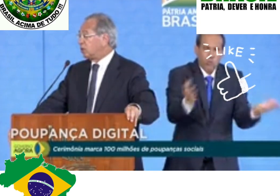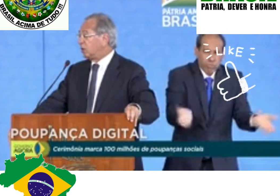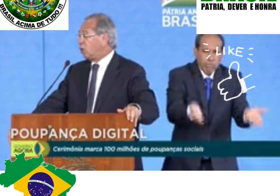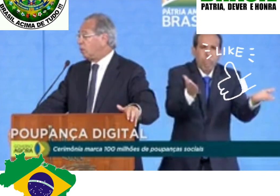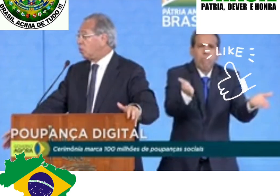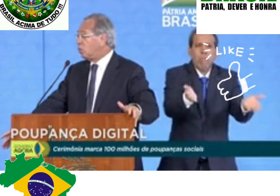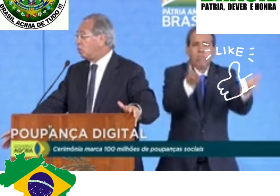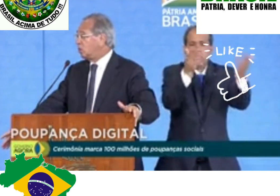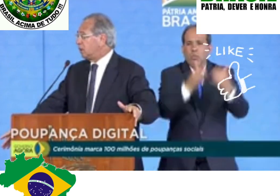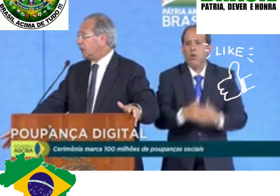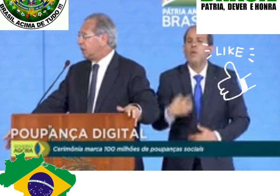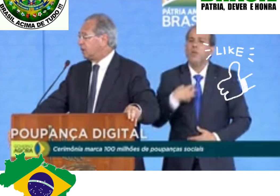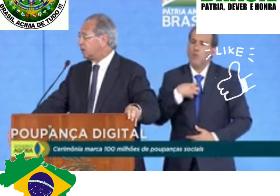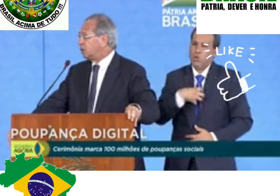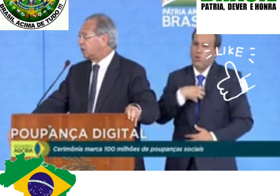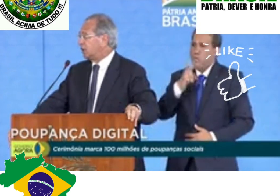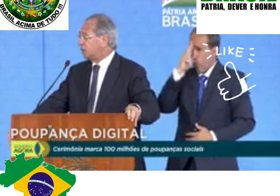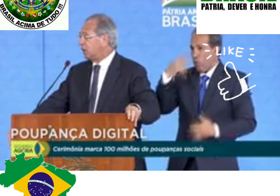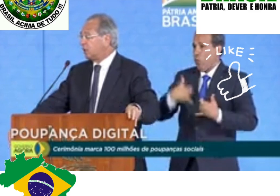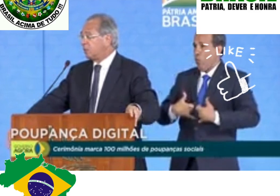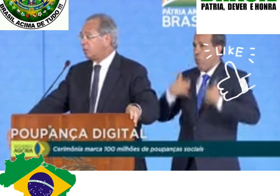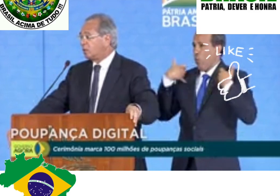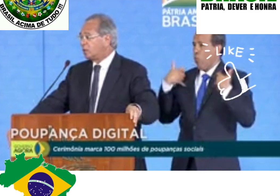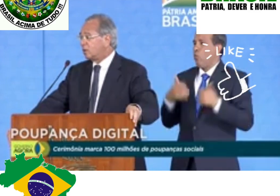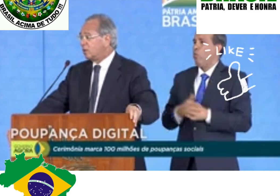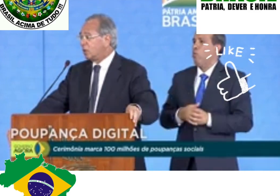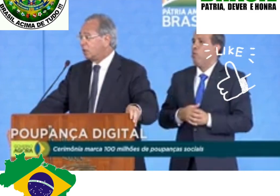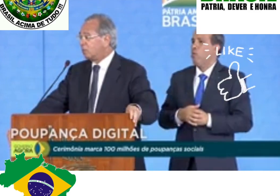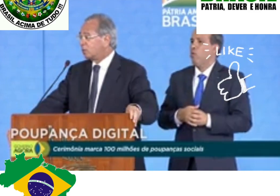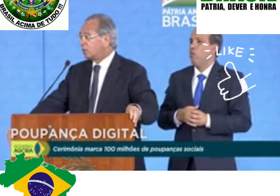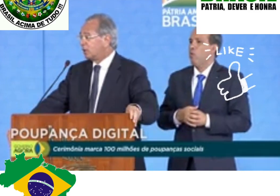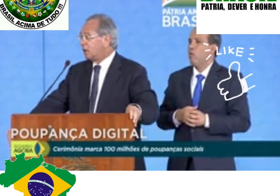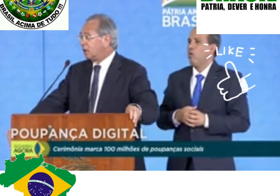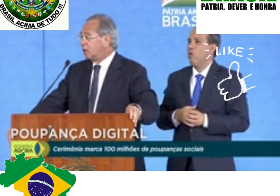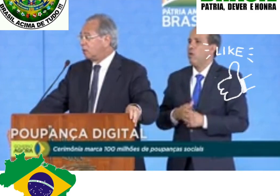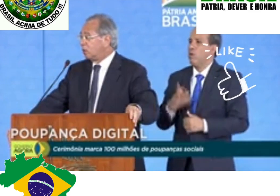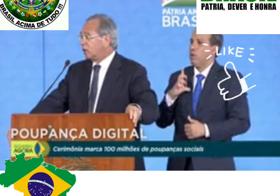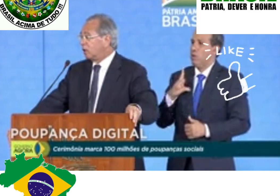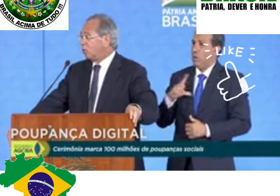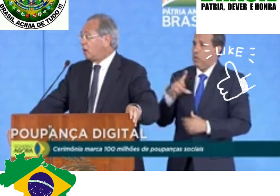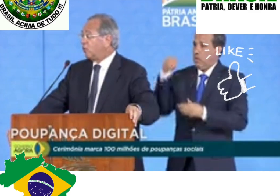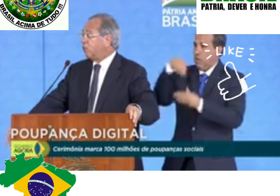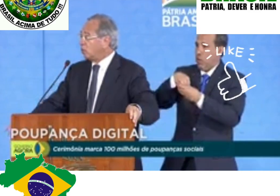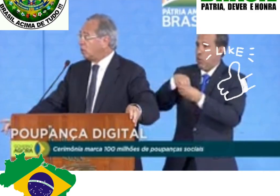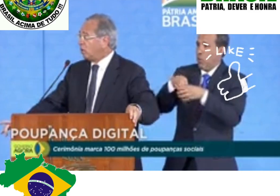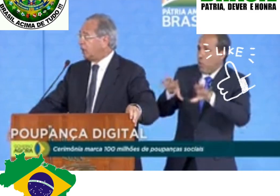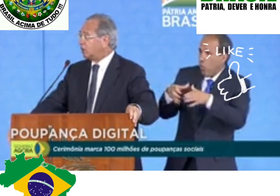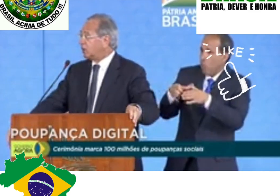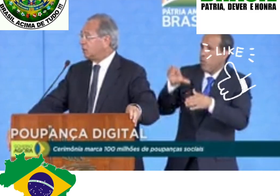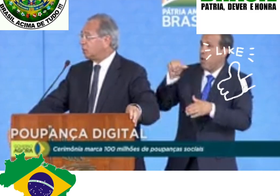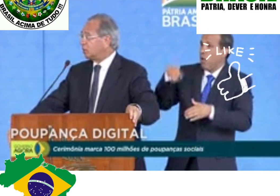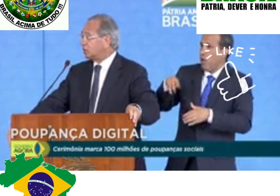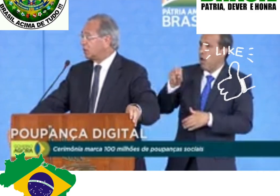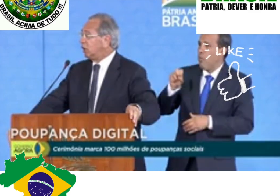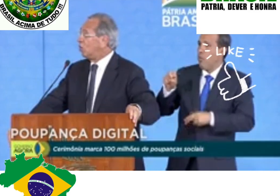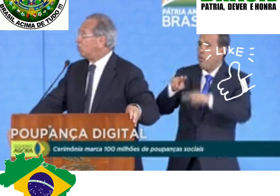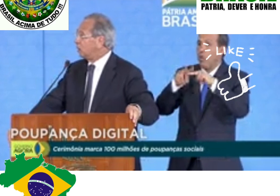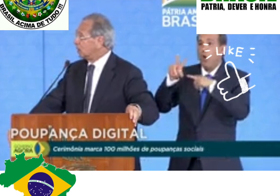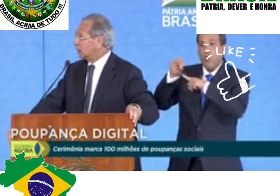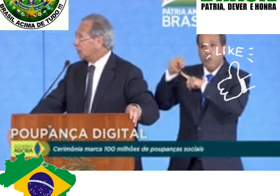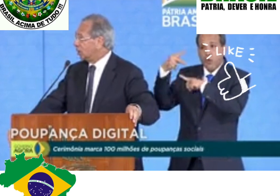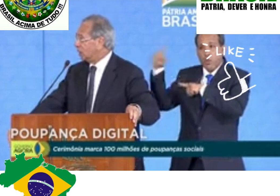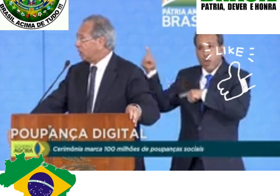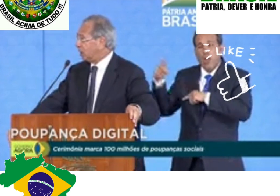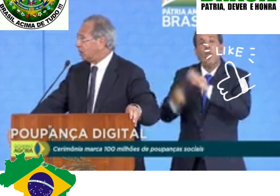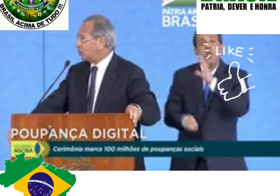Então eu tenho um enorme orgulho também de ter na minha equipe o Campos, porque o avô do Roberto Campos criou o